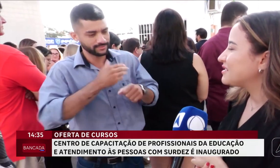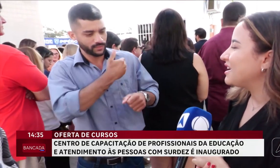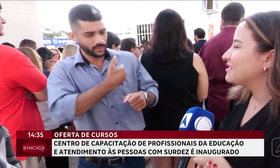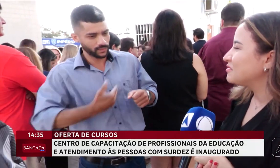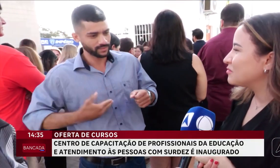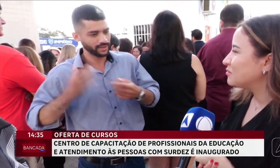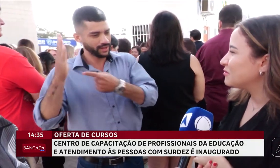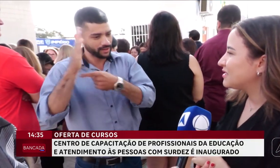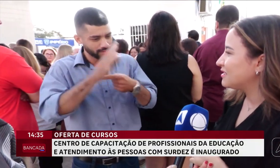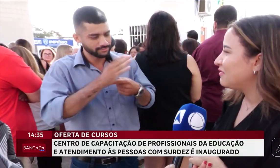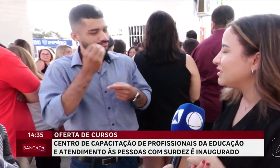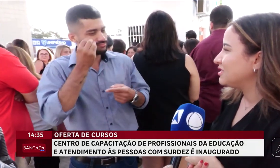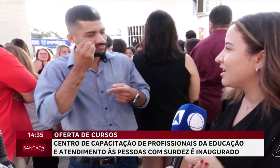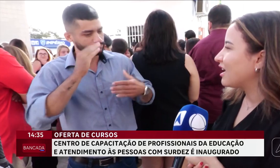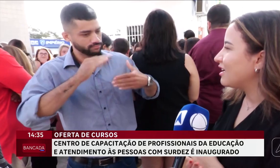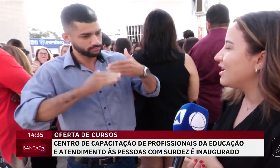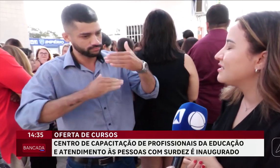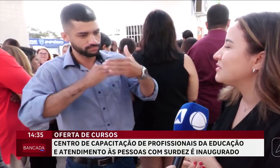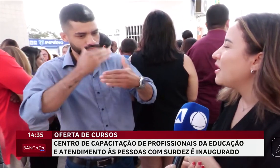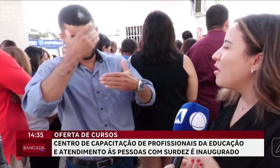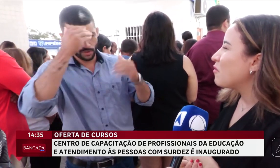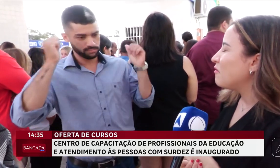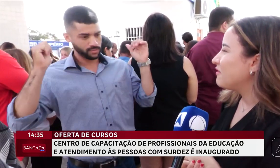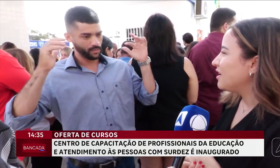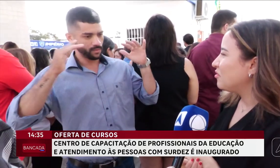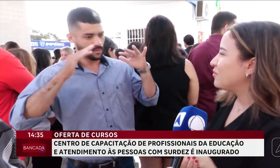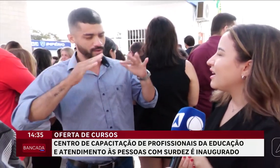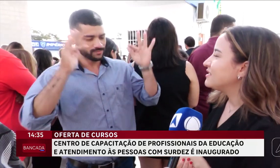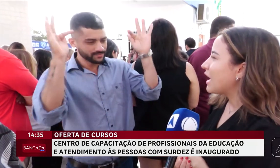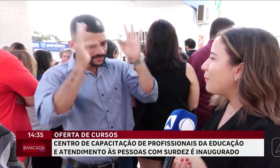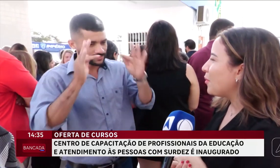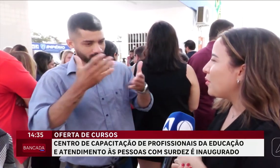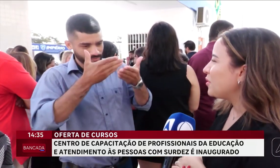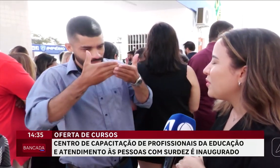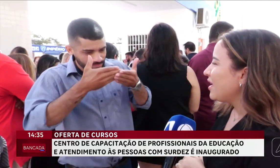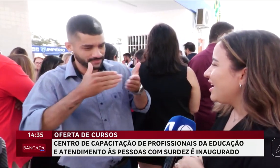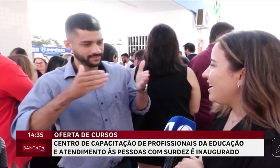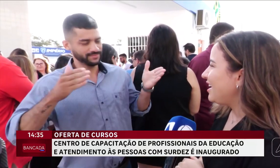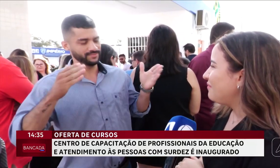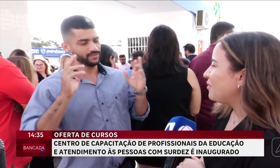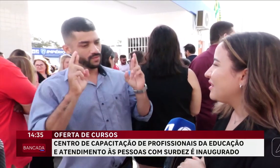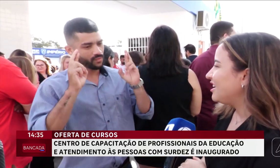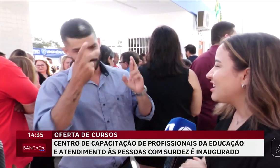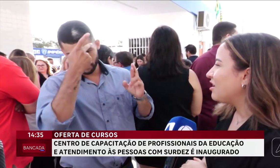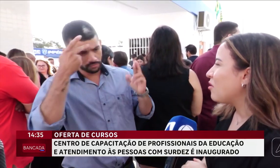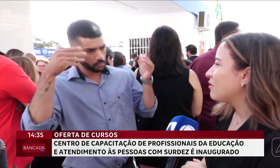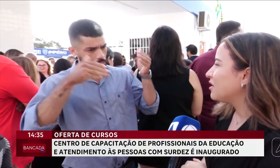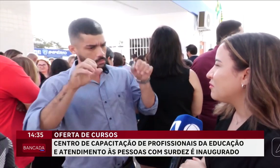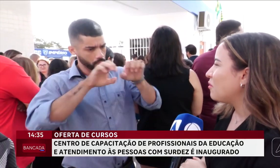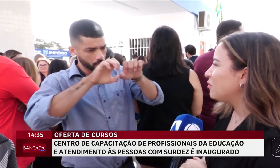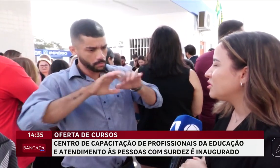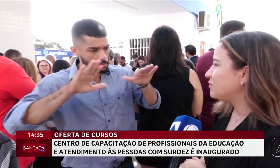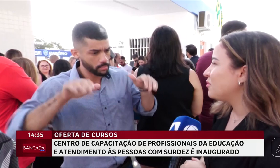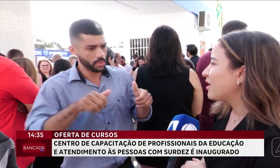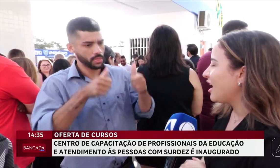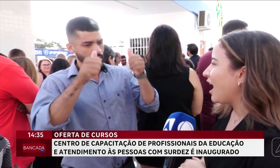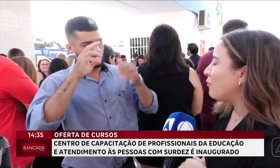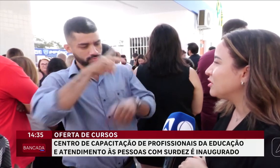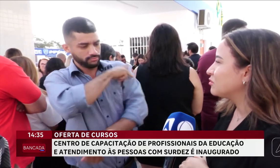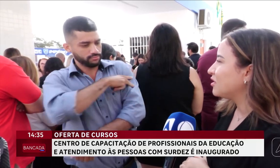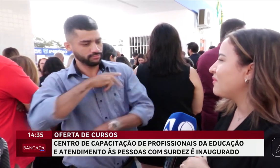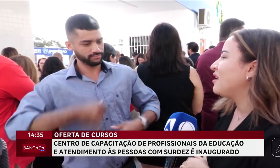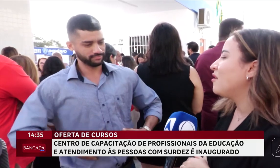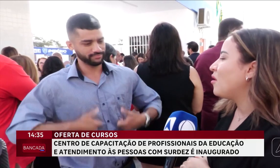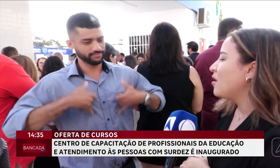esse processo de construção. A gente agradece o governo por dar esse apoio e poder estar inaugurando hoje, porque